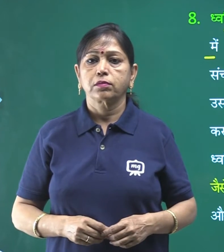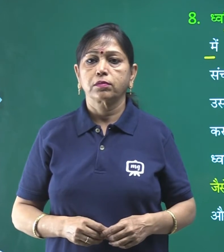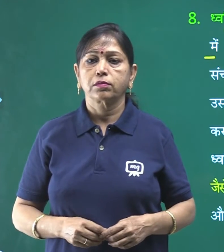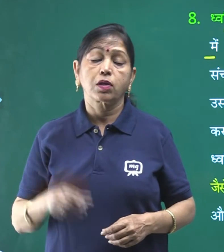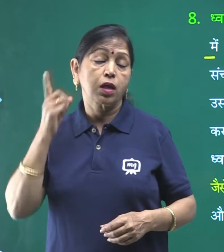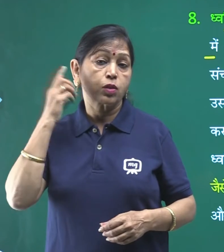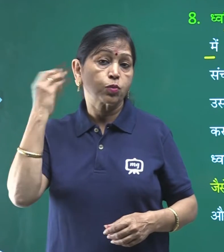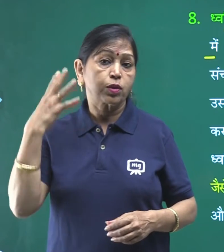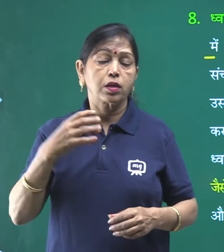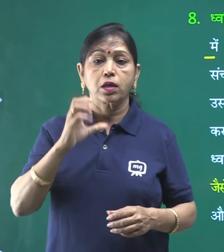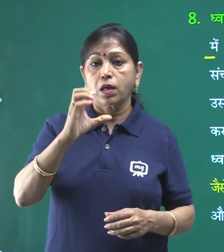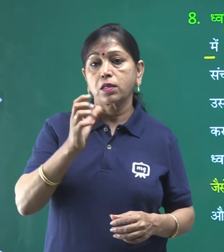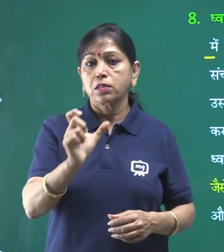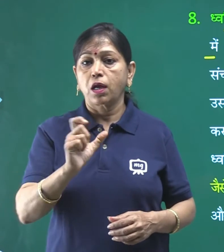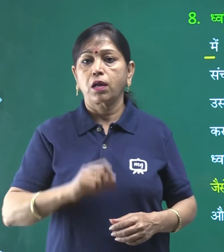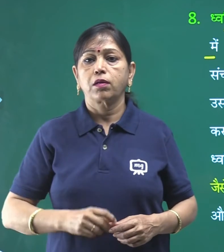ध्वनि की चाल